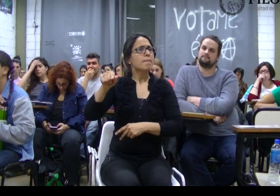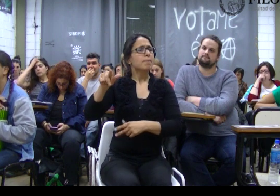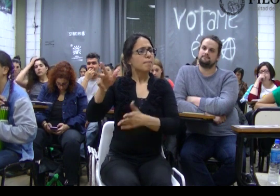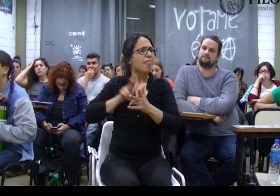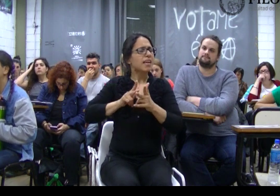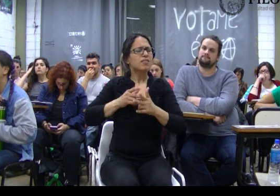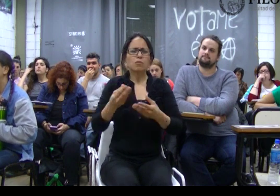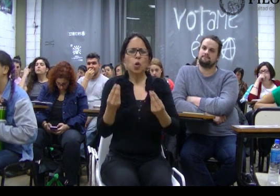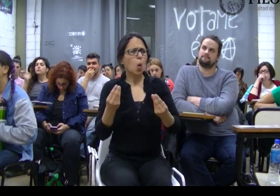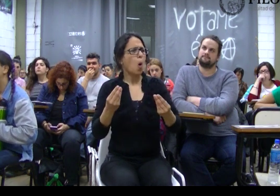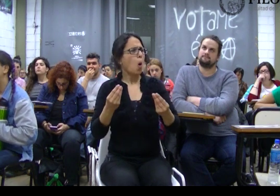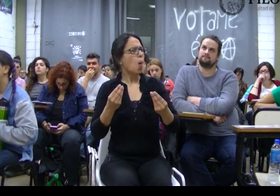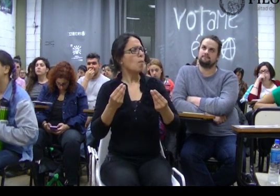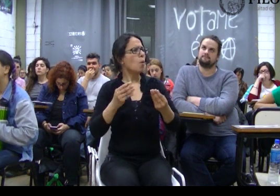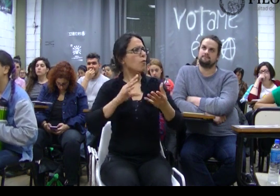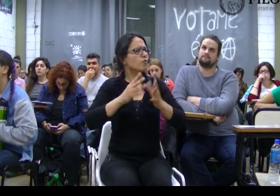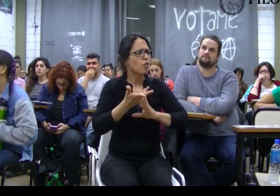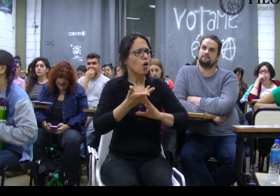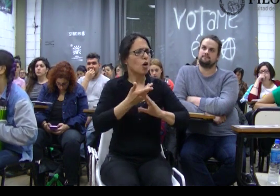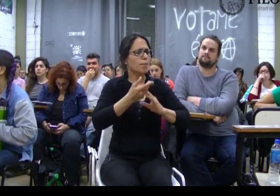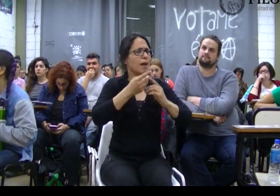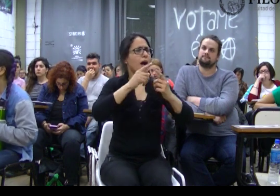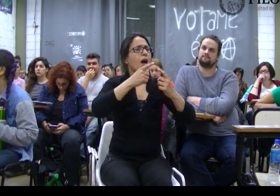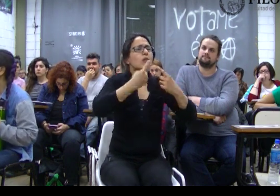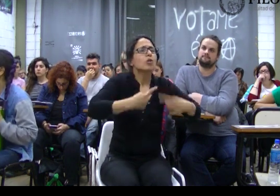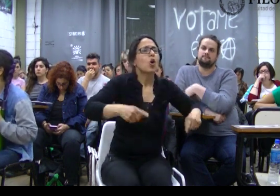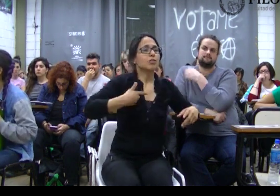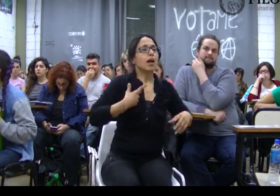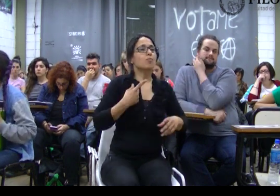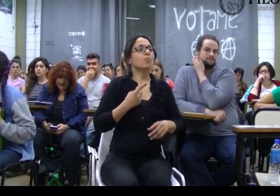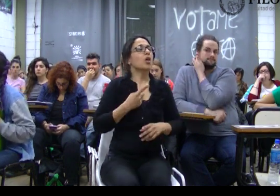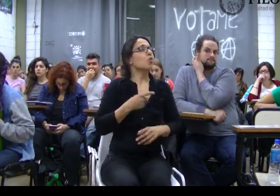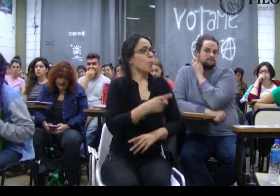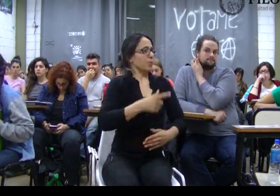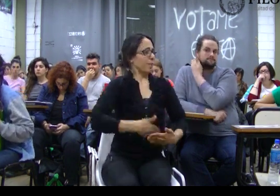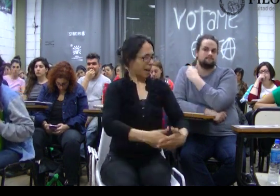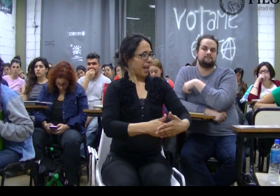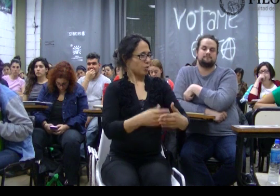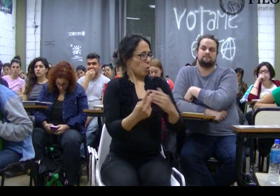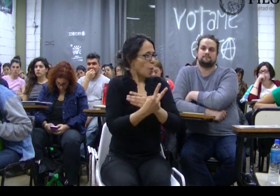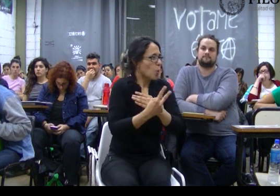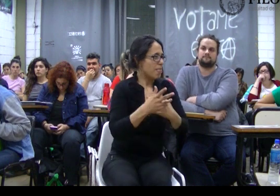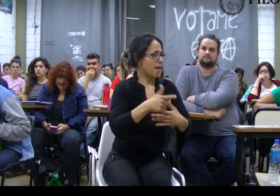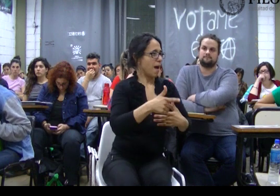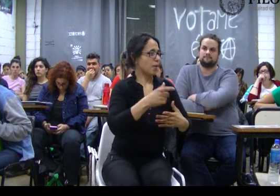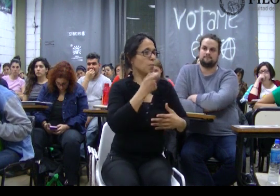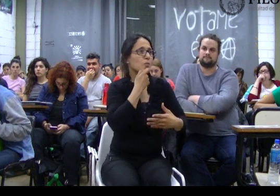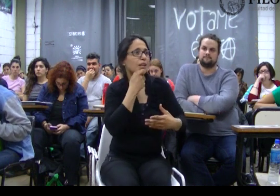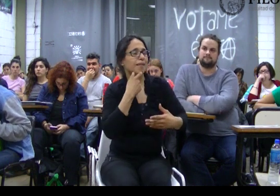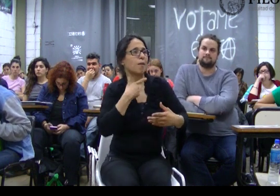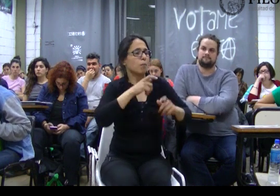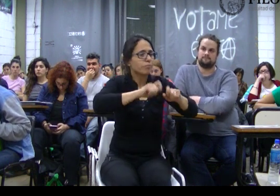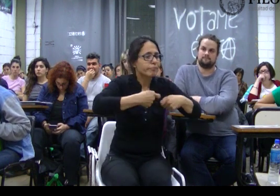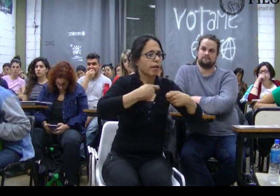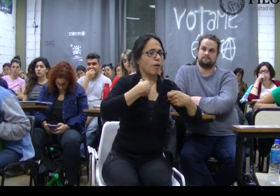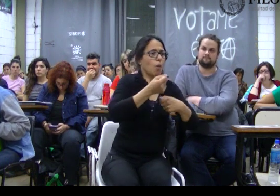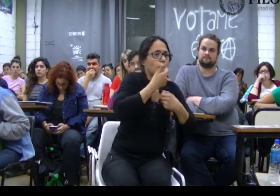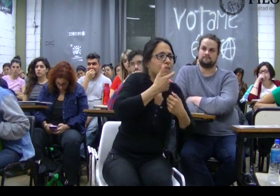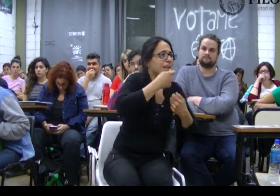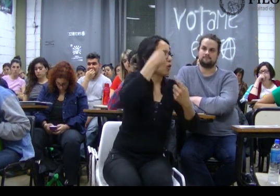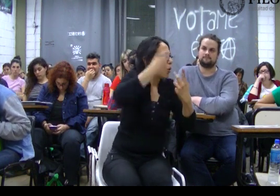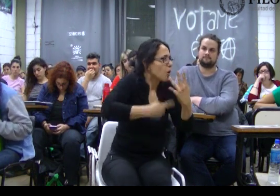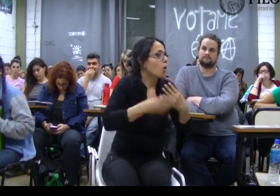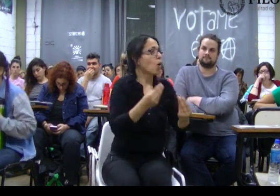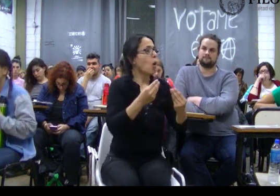el acceso a métodos anticonceptivos? Para hablar de lo que tiene que ver con la adherencia a los métodos, para hablar